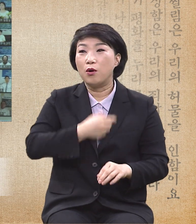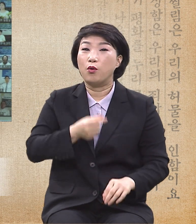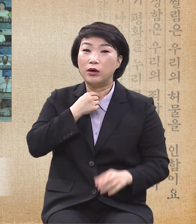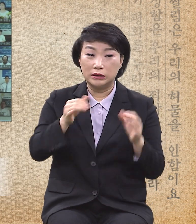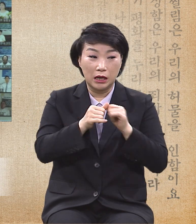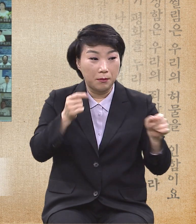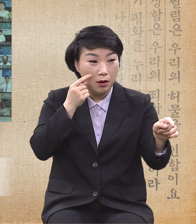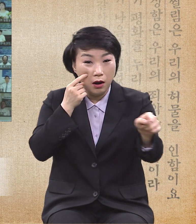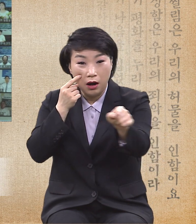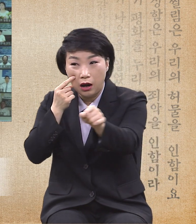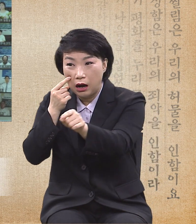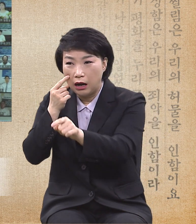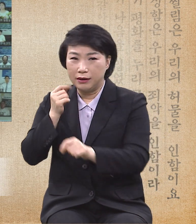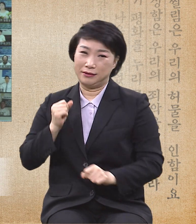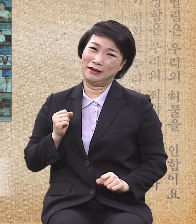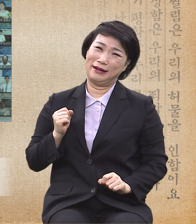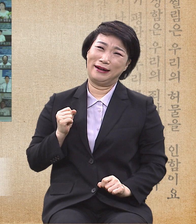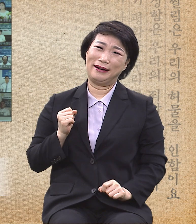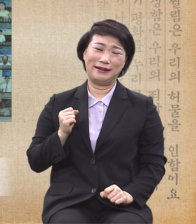사람들을 바라보면